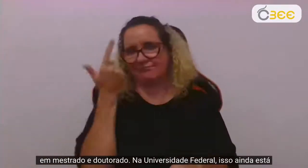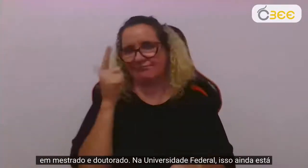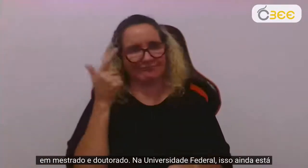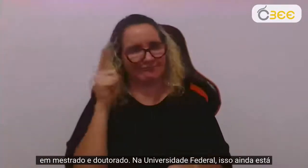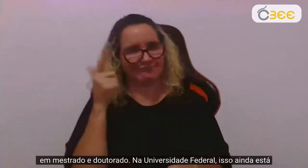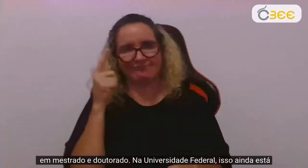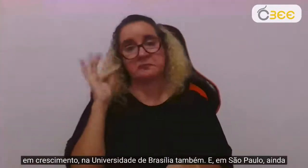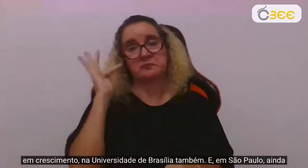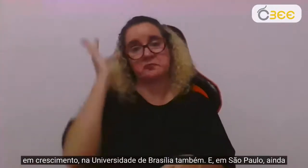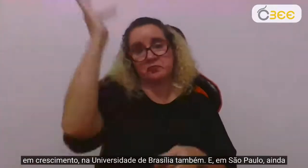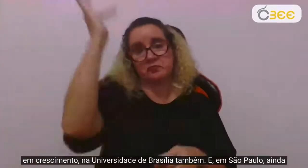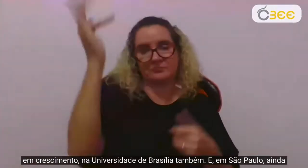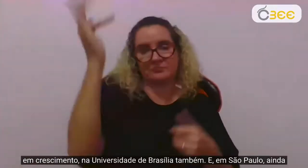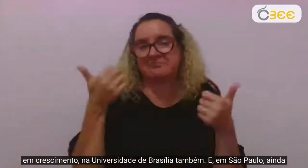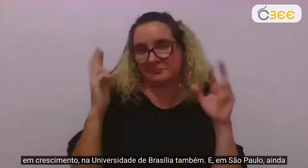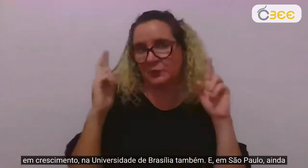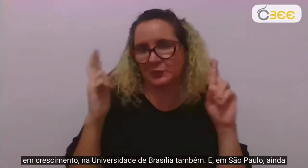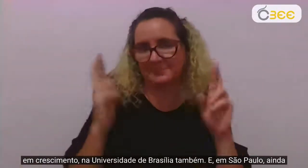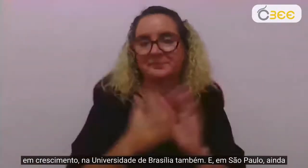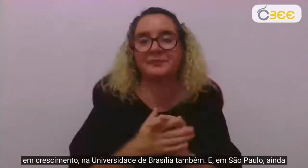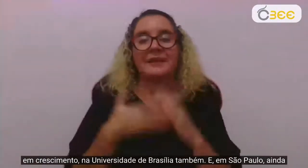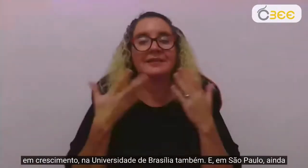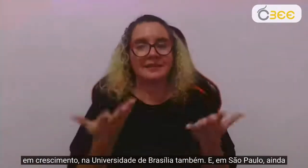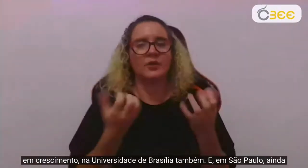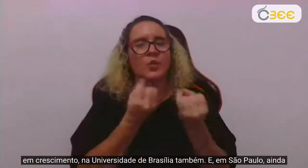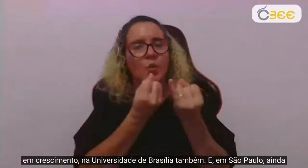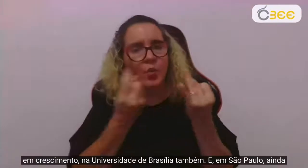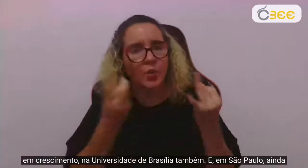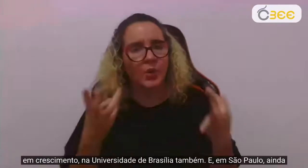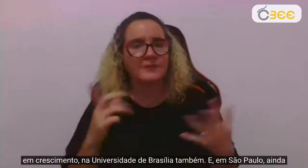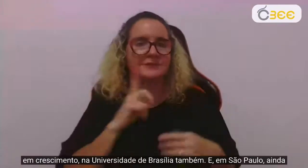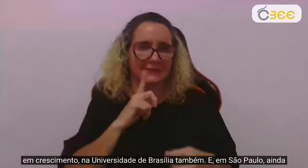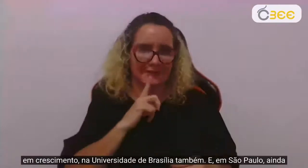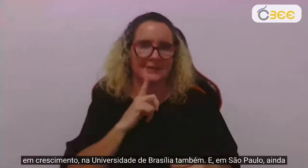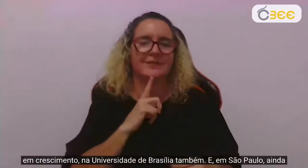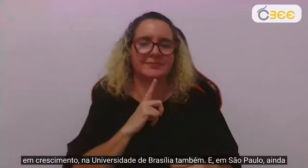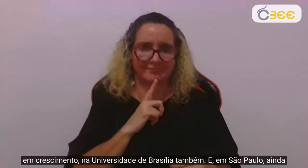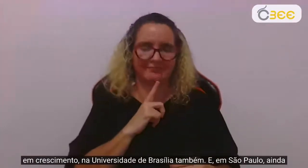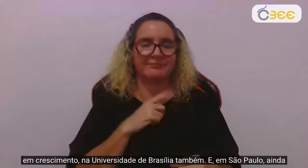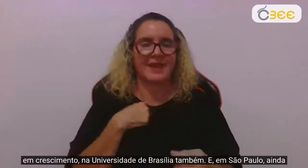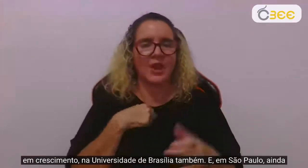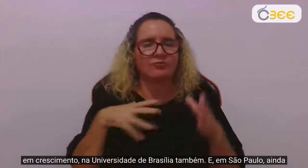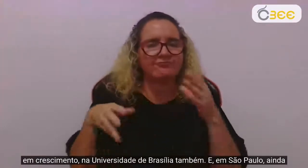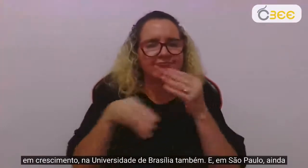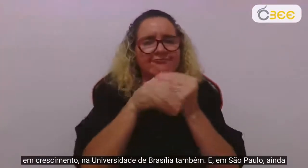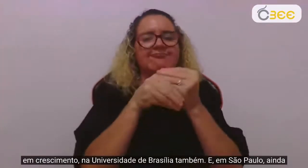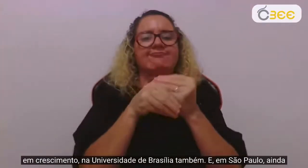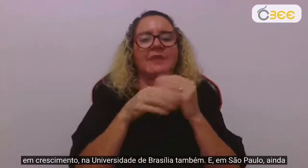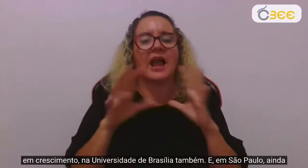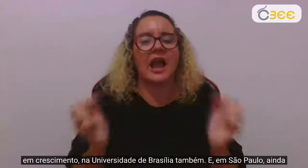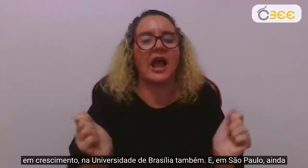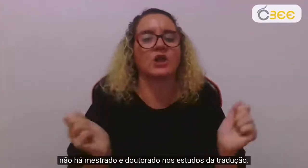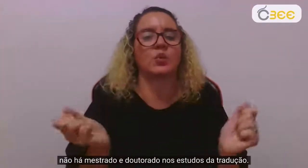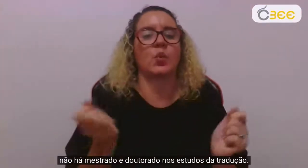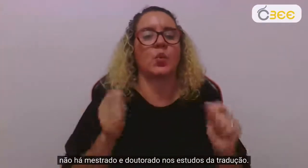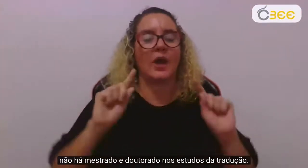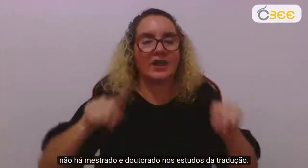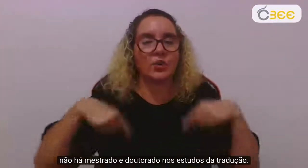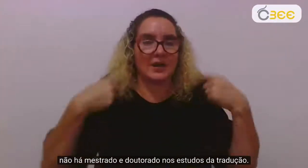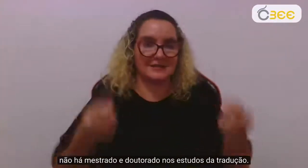Universidade Federal, isso ainda está em crescimento, na Universidade de Brasília também, e em São Paulo ainda não